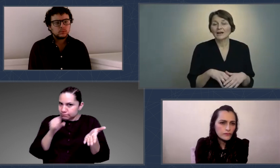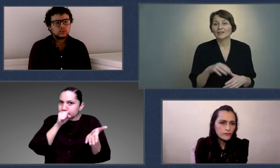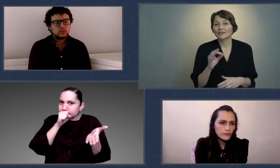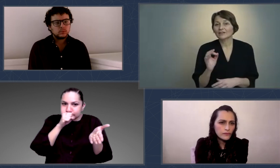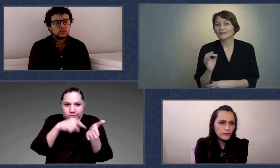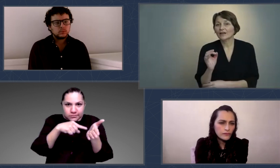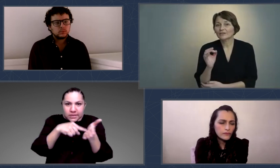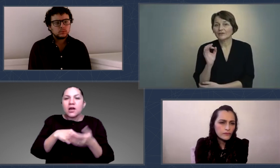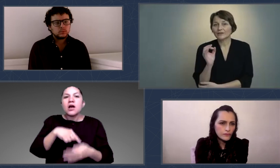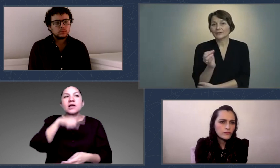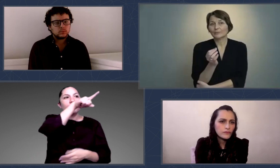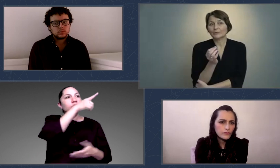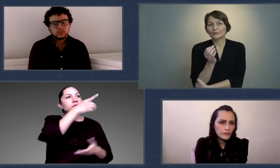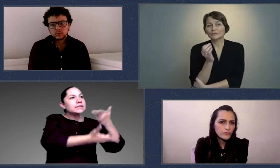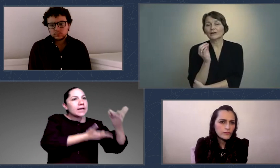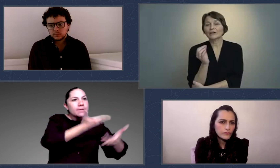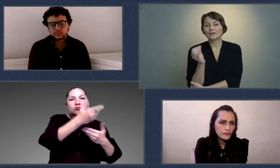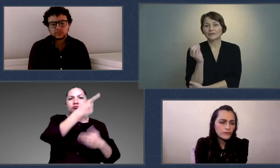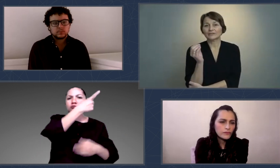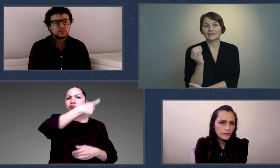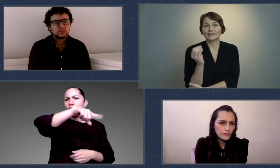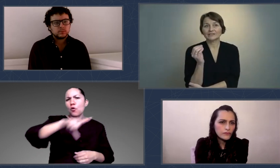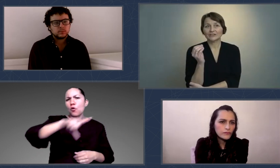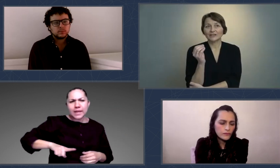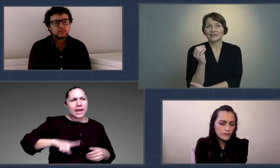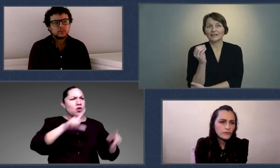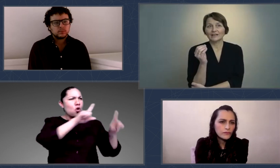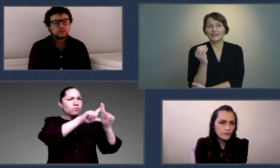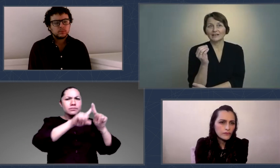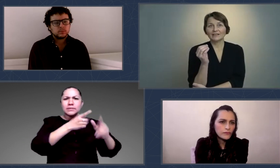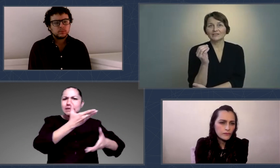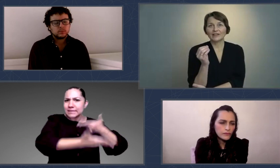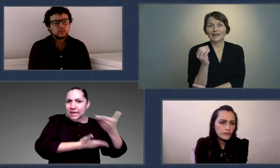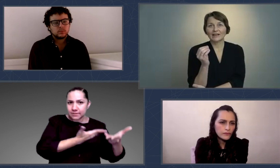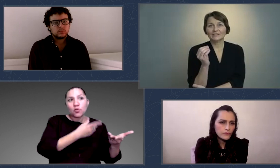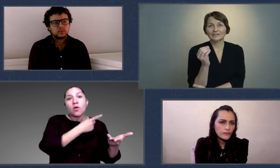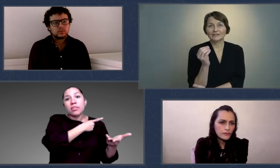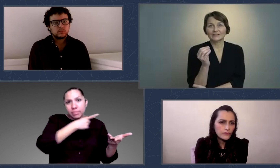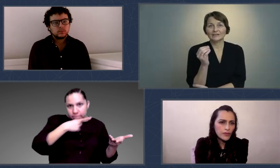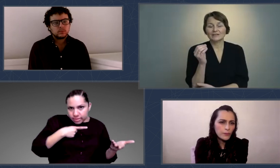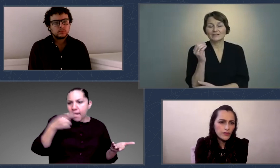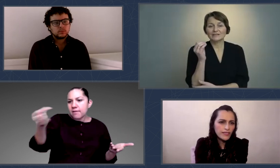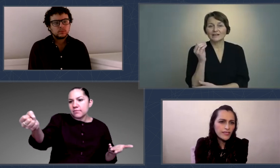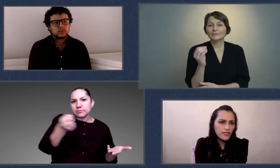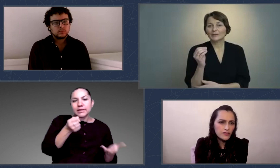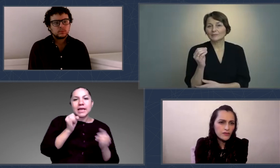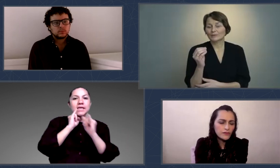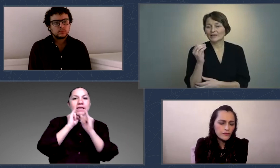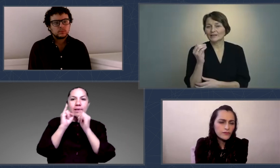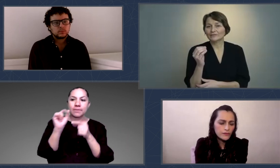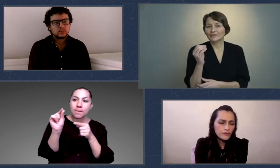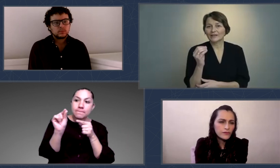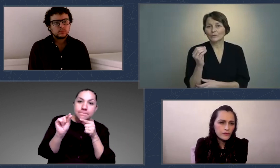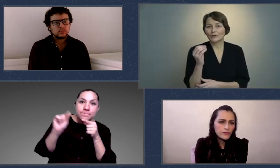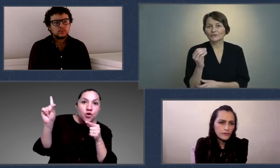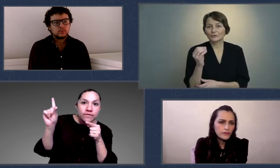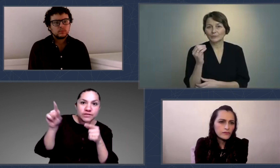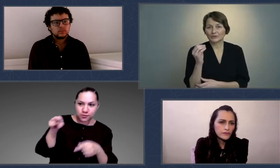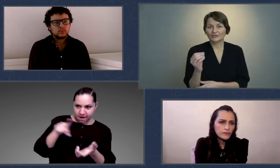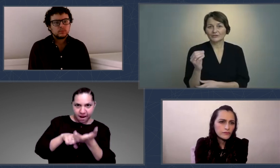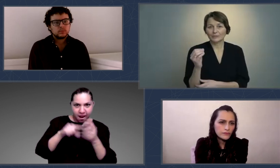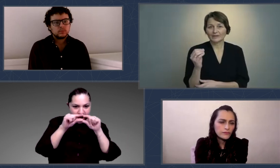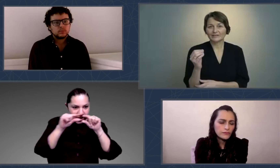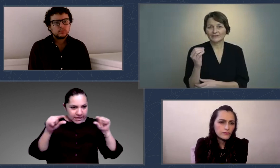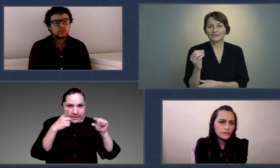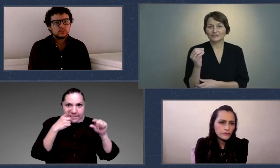a través de Did you servicios use this international profesionales convention de in your lobbying? eh, Right? interpretación. Okay, now en lengua de señas.